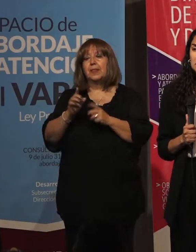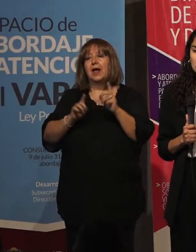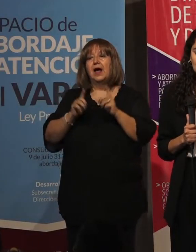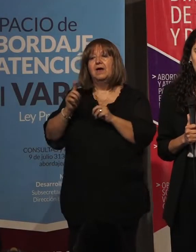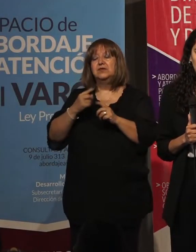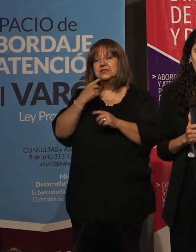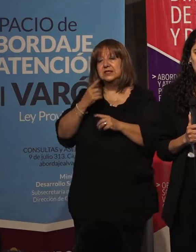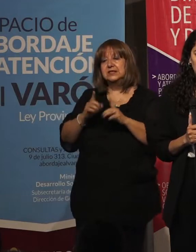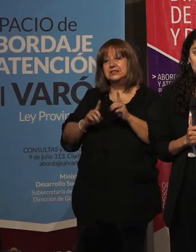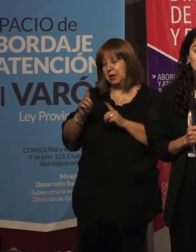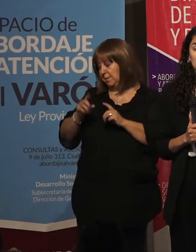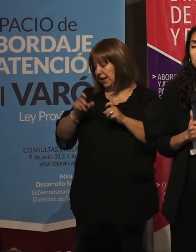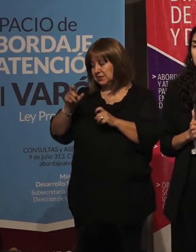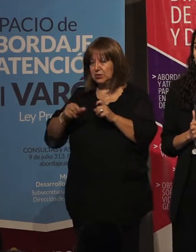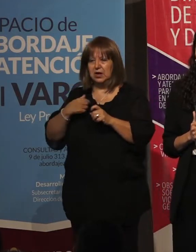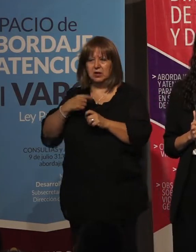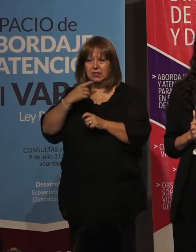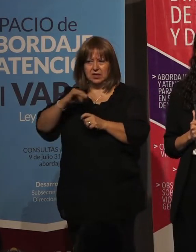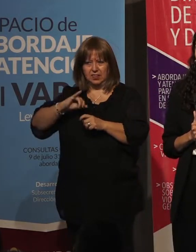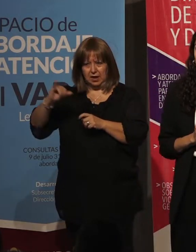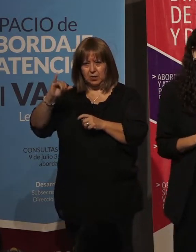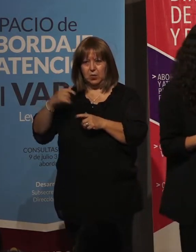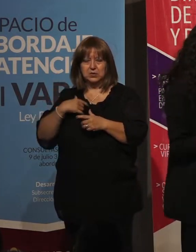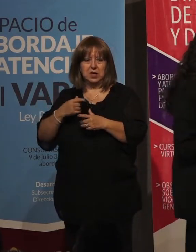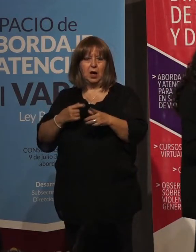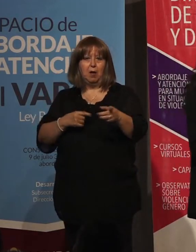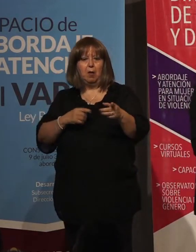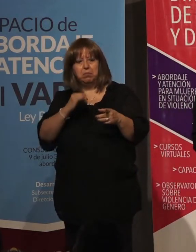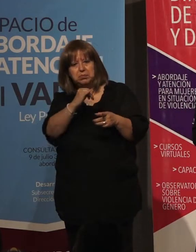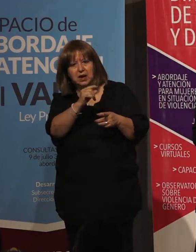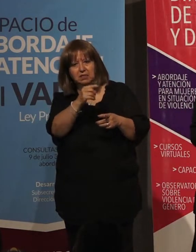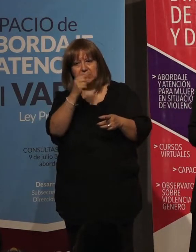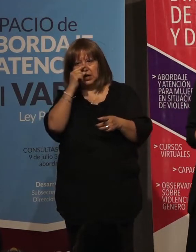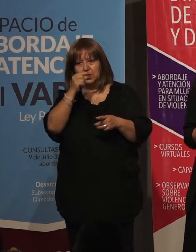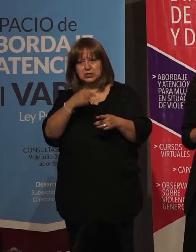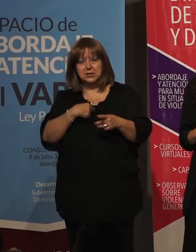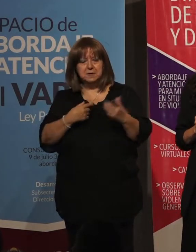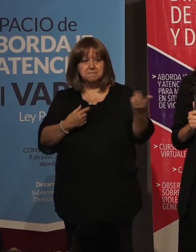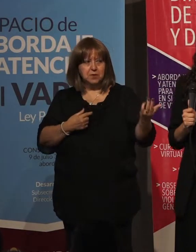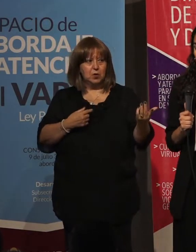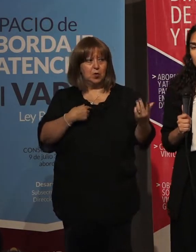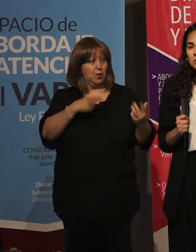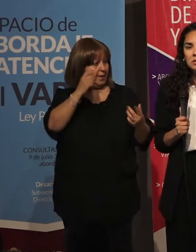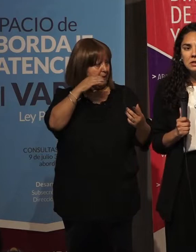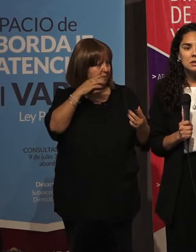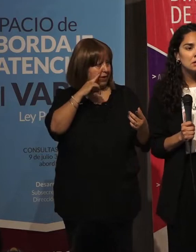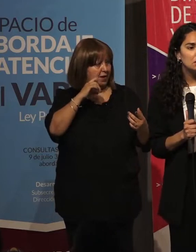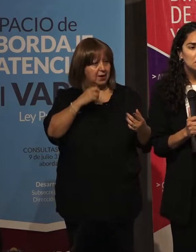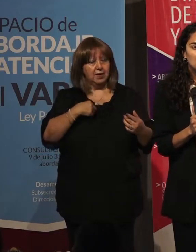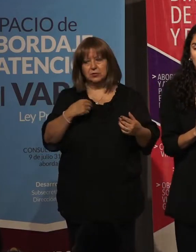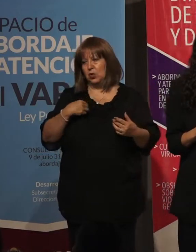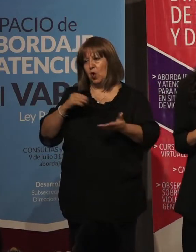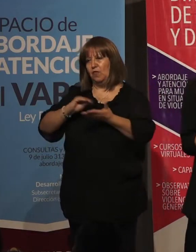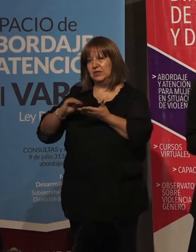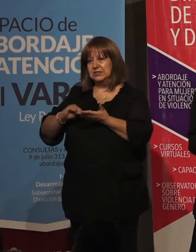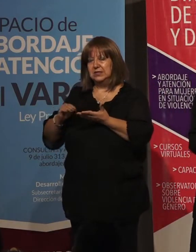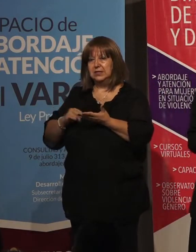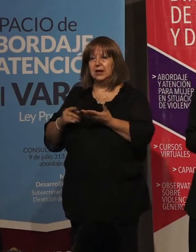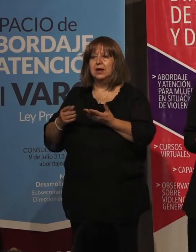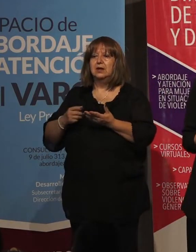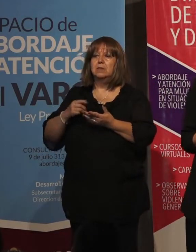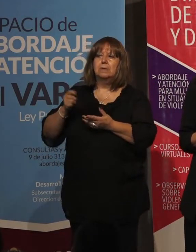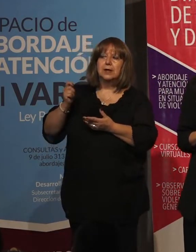no quieren tomar la denuncia, toma conocimiento Rosana o Emiliana, y automáticamente desde mi oficina abrimos un